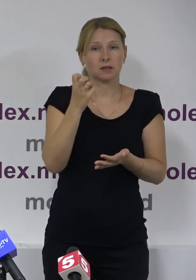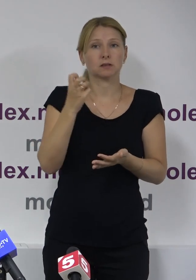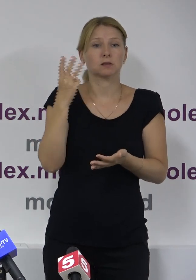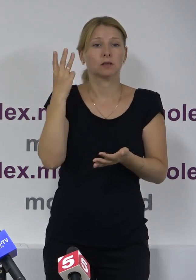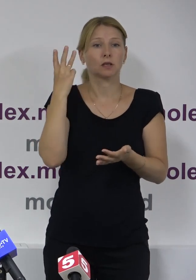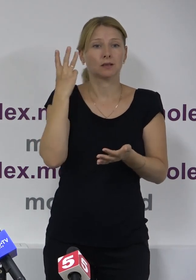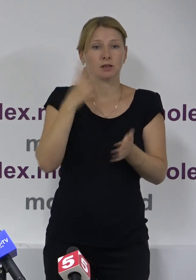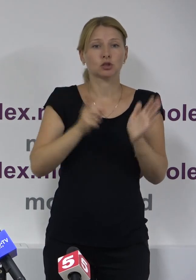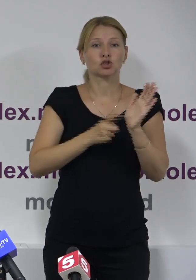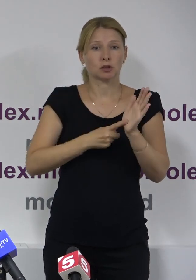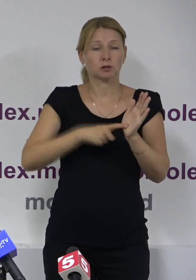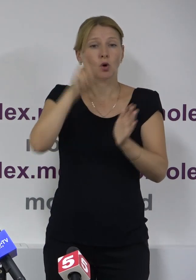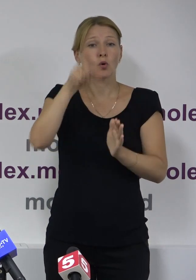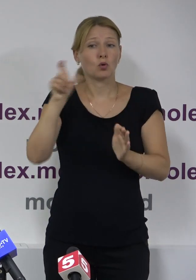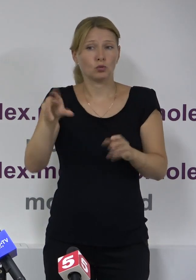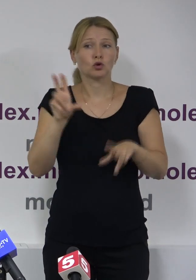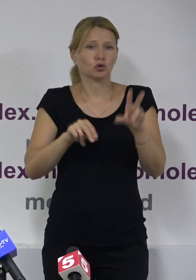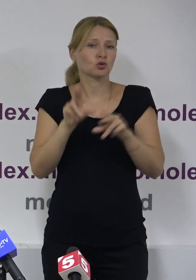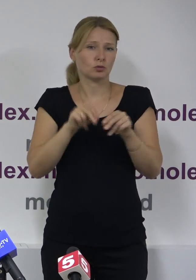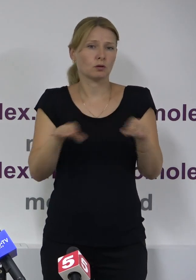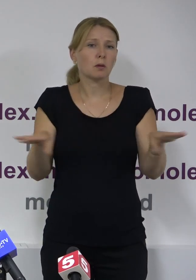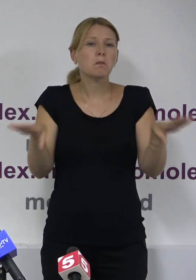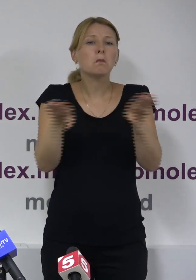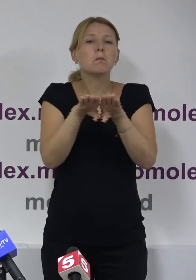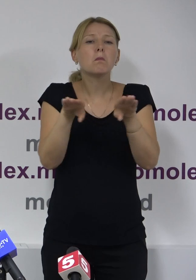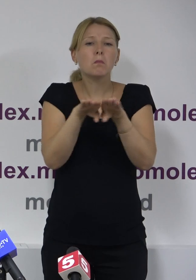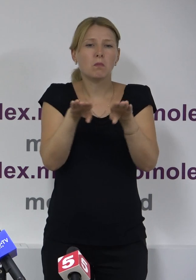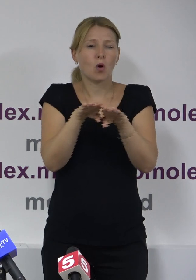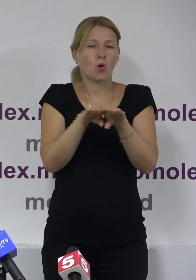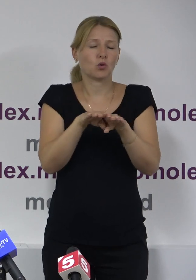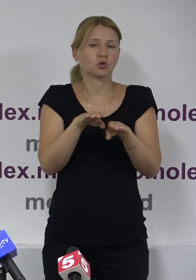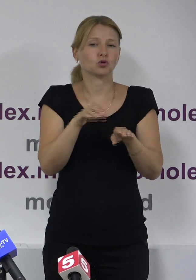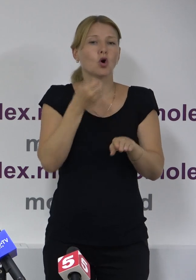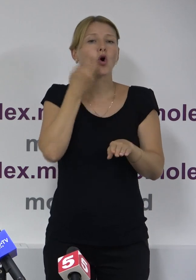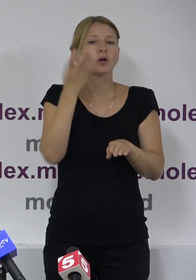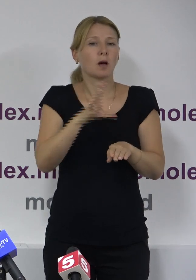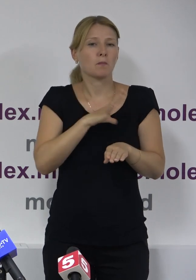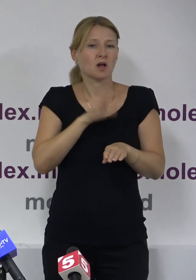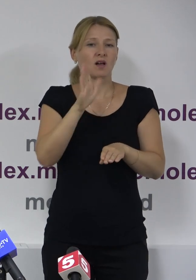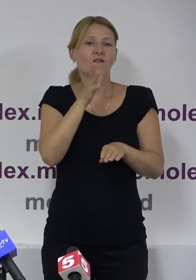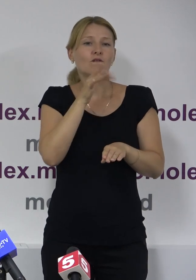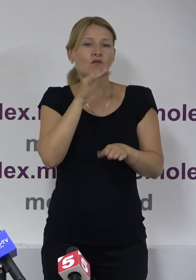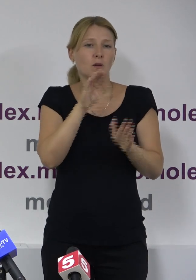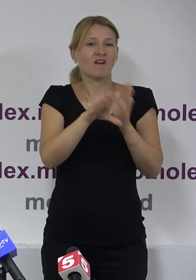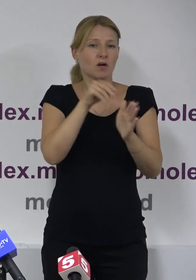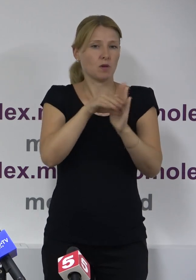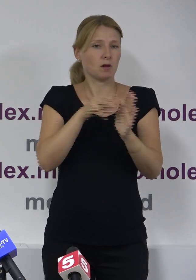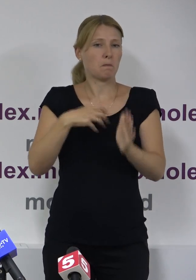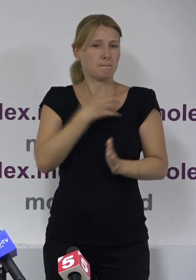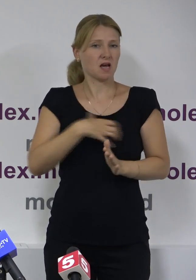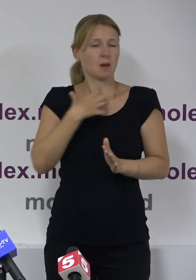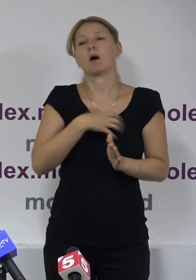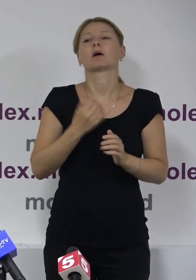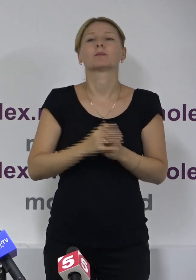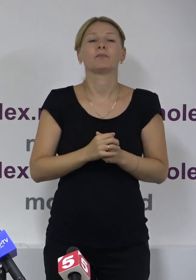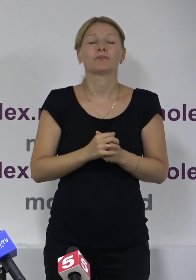3.300.600 alegători, o cifră care este practic identică cu cifra, numărul care l-am avut și la alegerile locale.